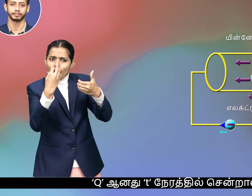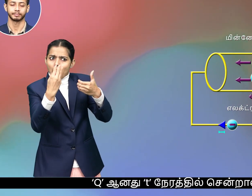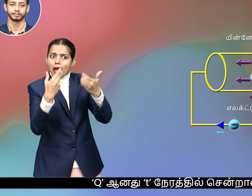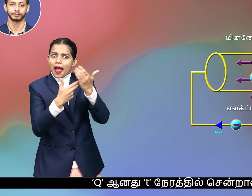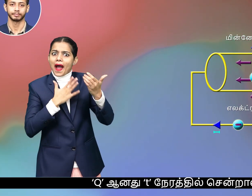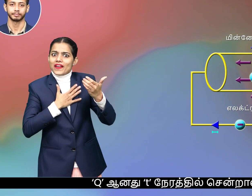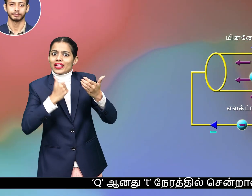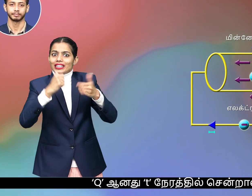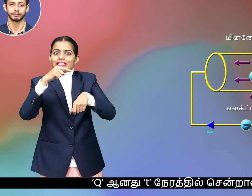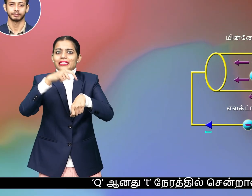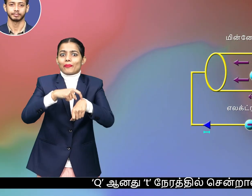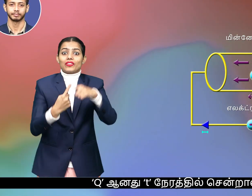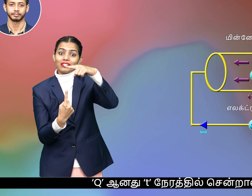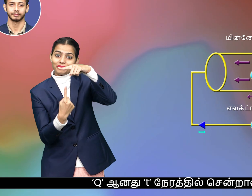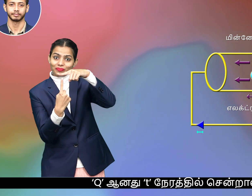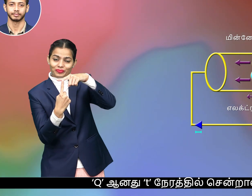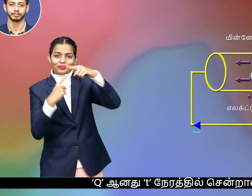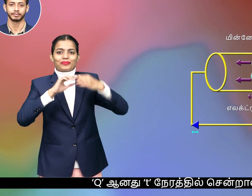நேரத்தில் சென்றால்,